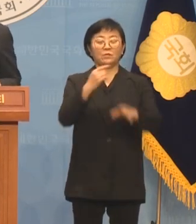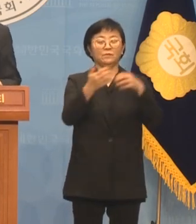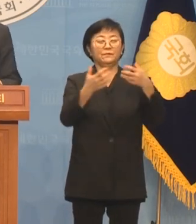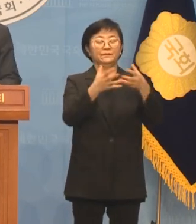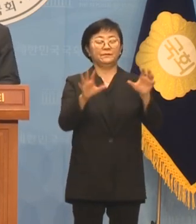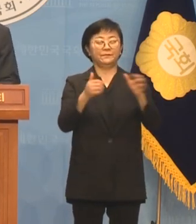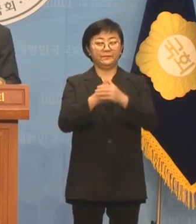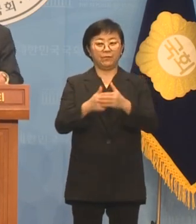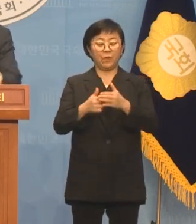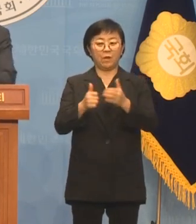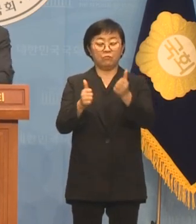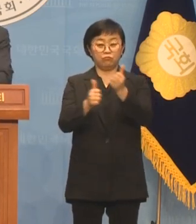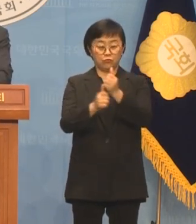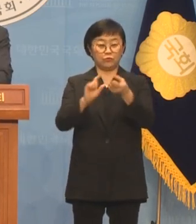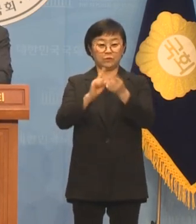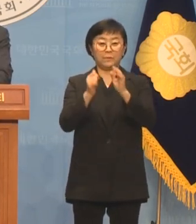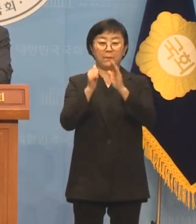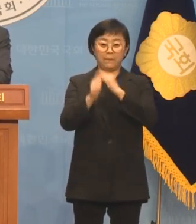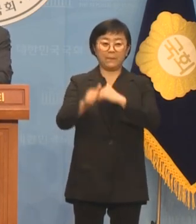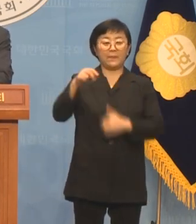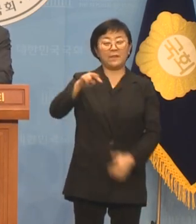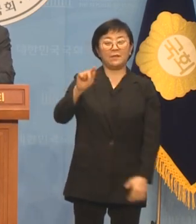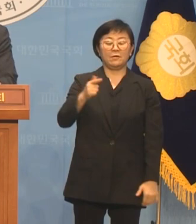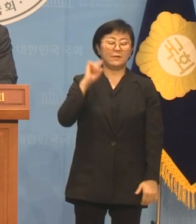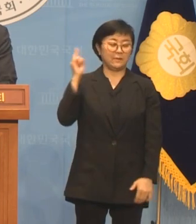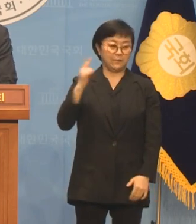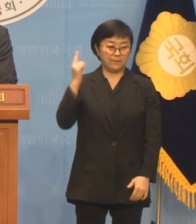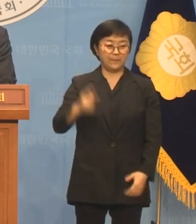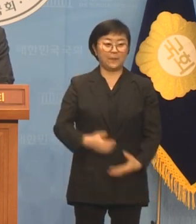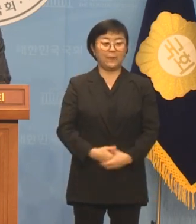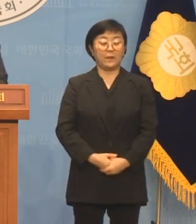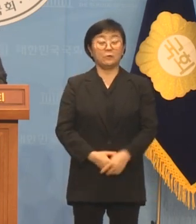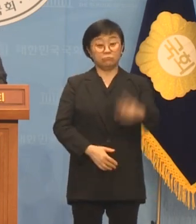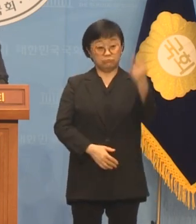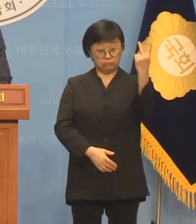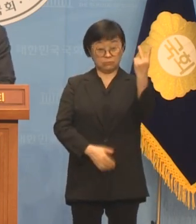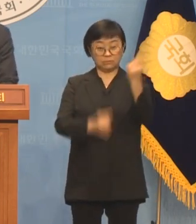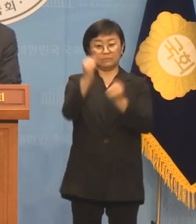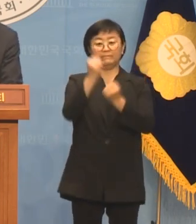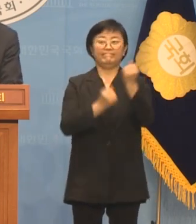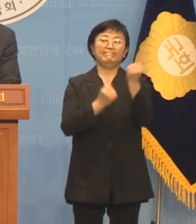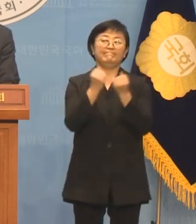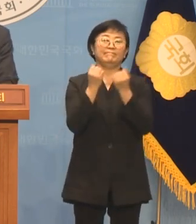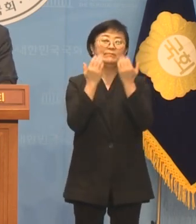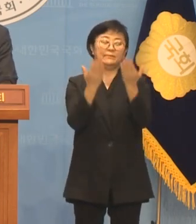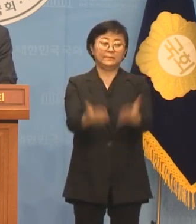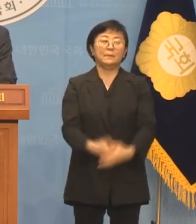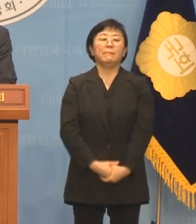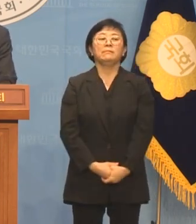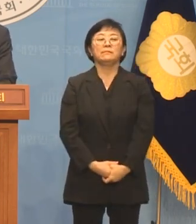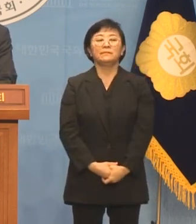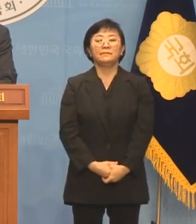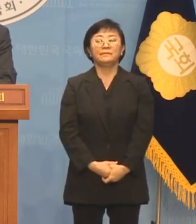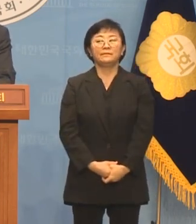더불어민주당 상근 부대변인 손다윗입니다. 두 건의 논평을